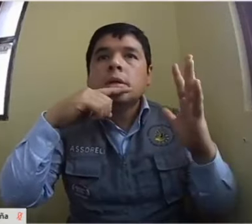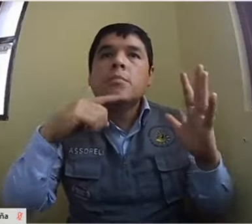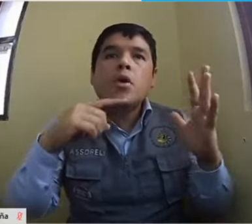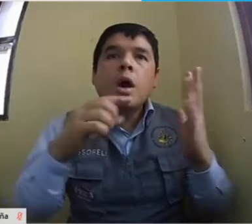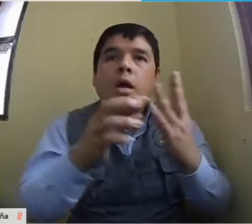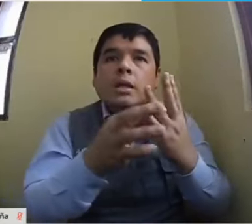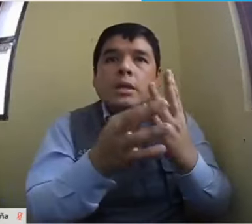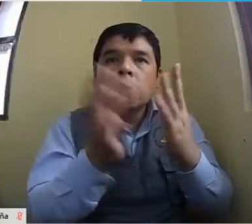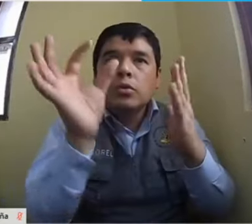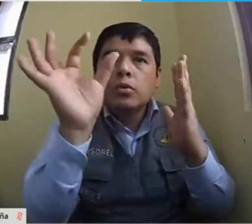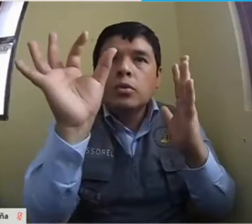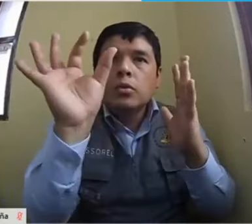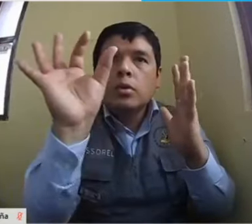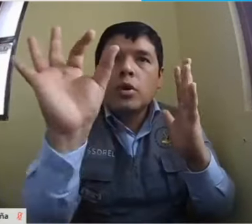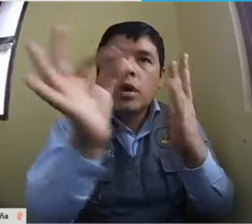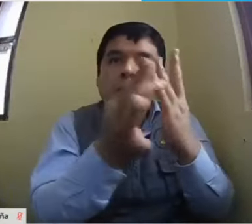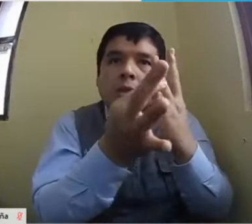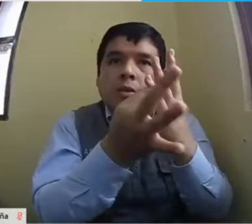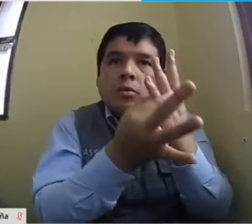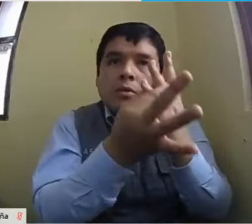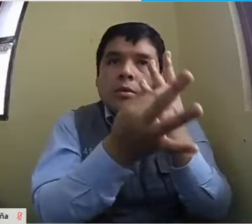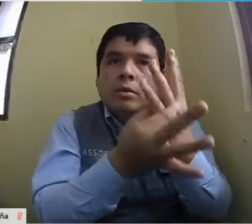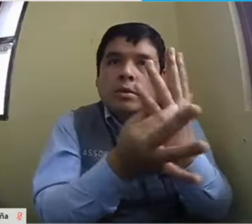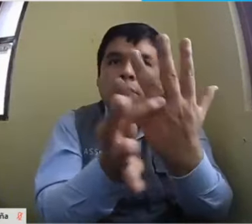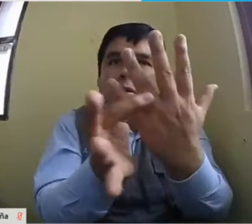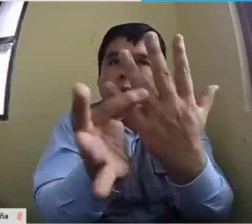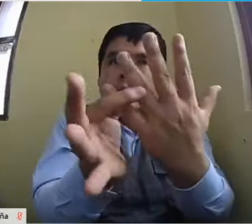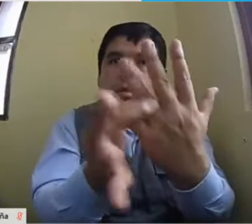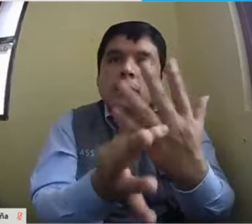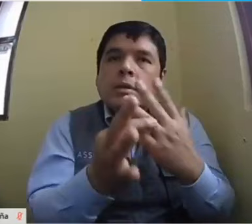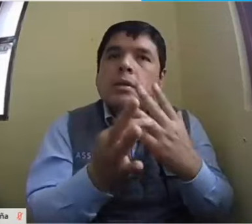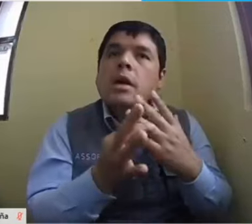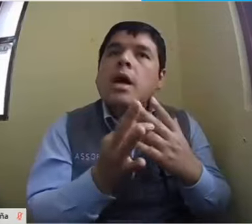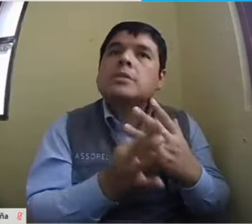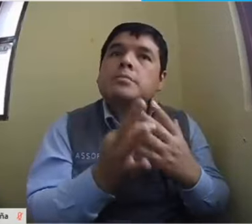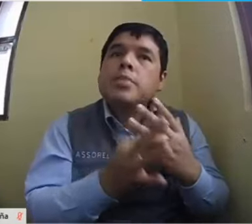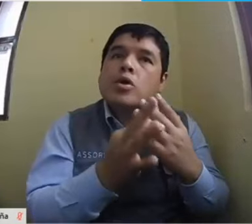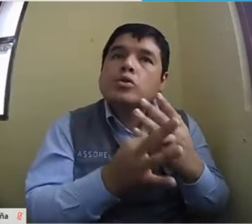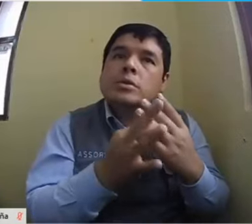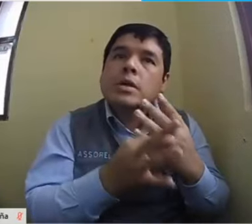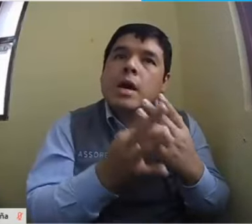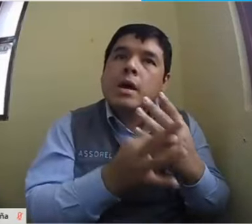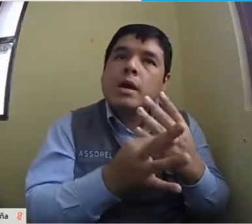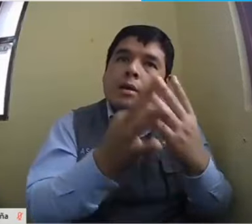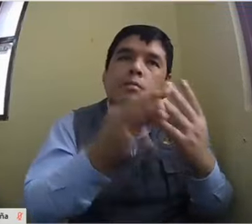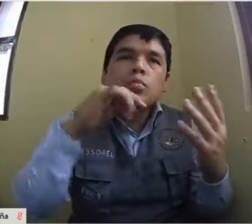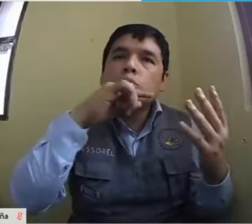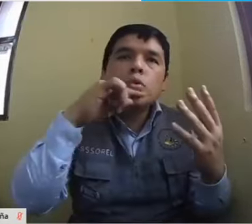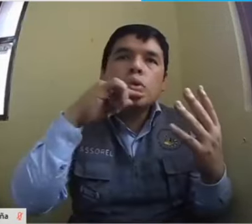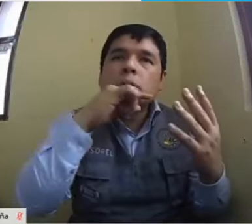mujer, y por el anillo, poniéndose el anillo, poniéndoselo, no